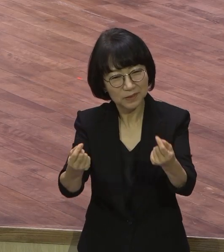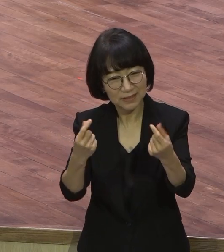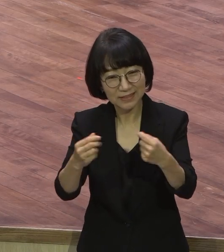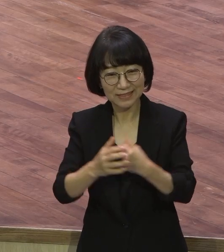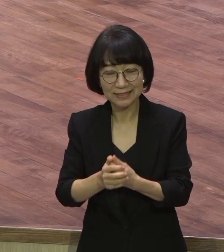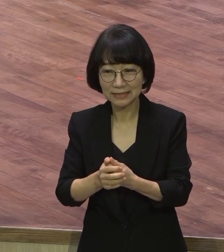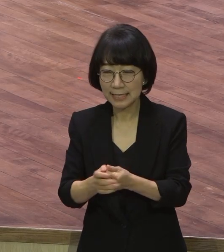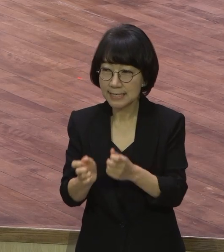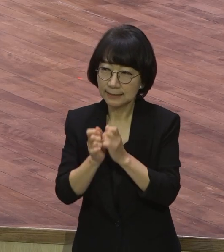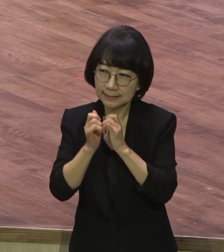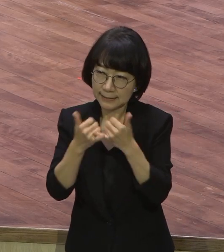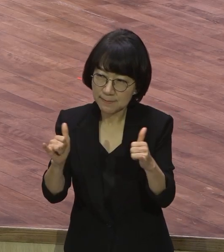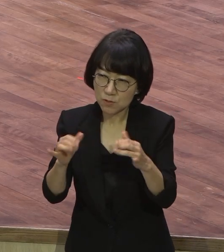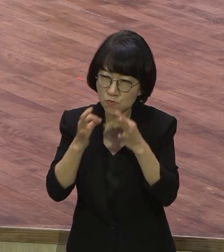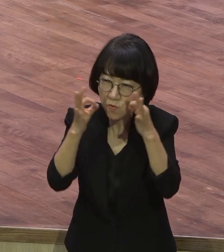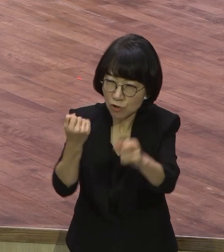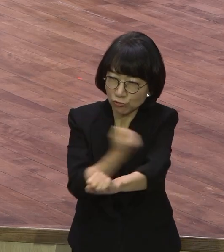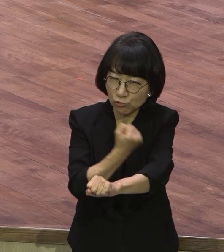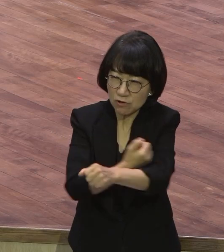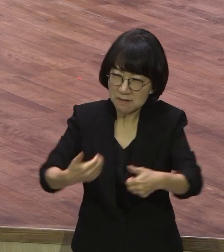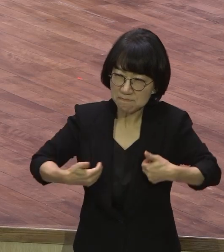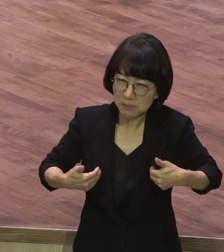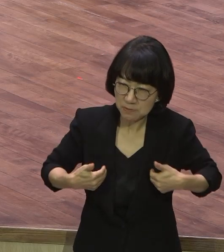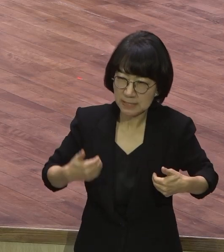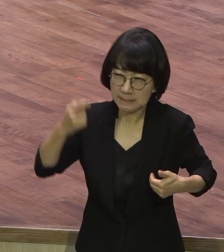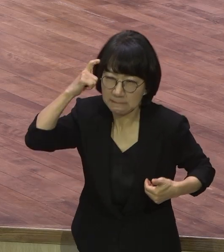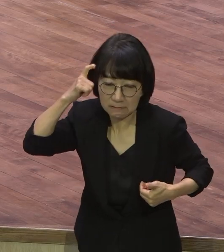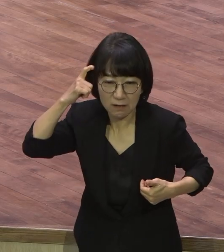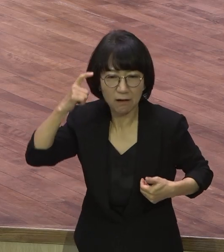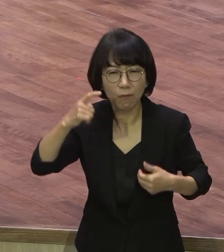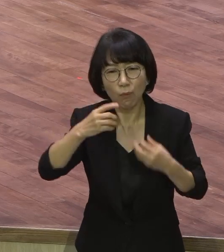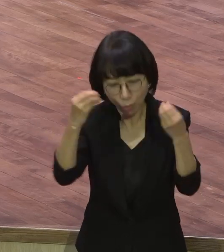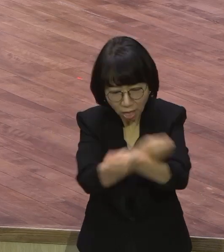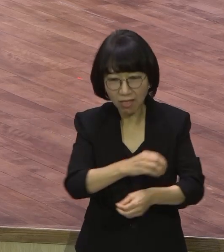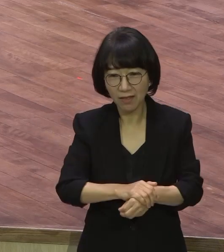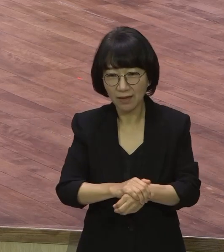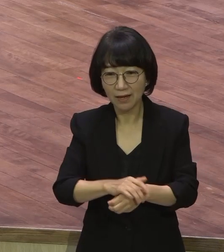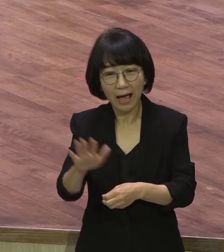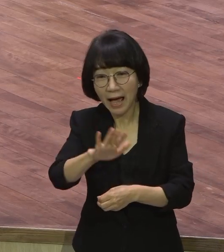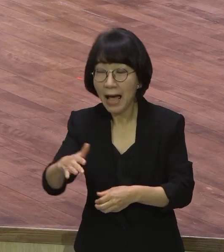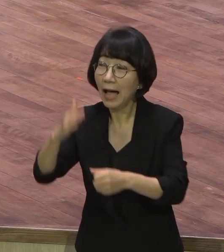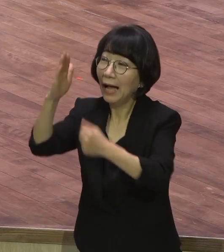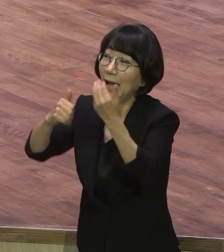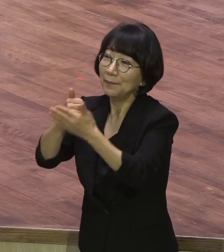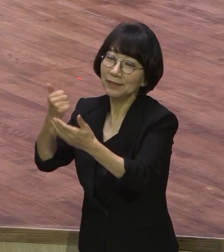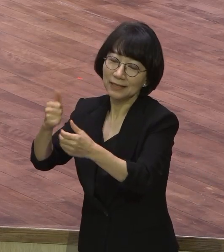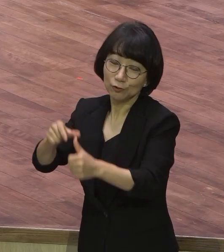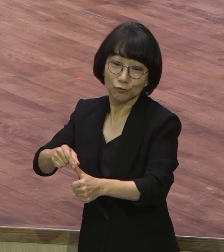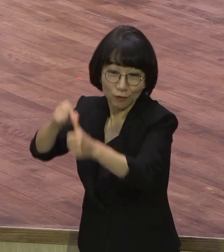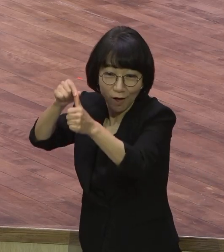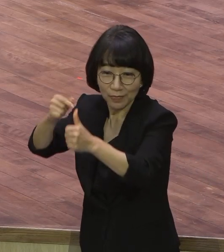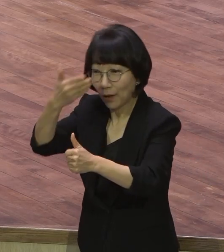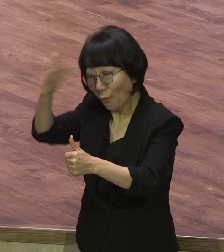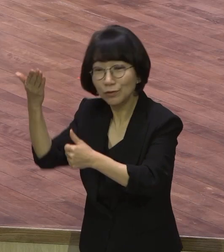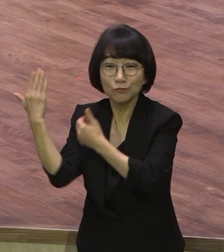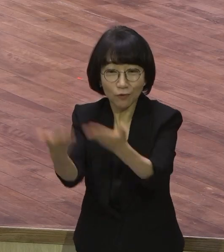인간의 어떤 노력이나 행위 어떤 대가 상관없이 공짜로 줘요. 공짜로